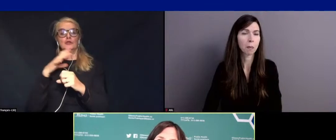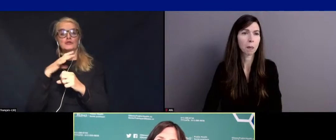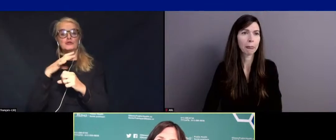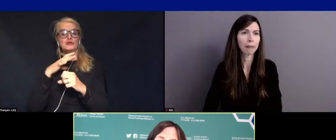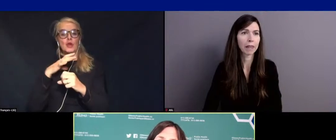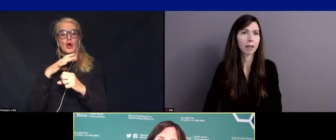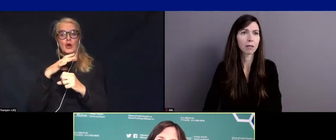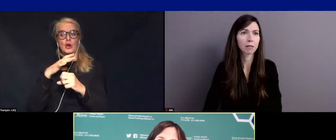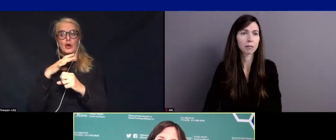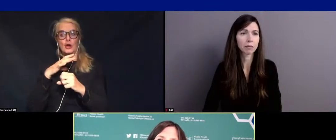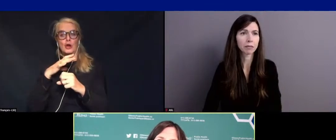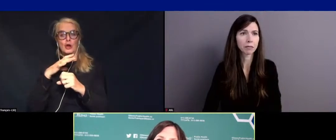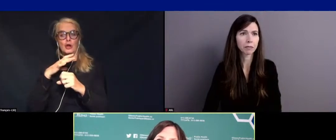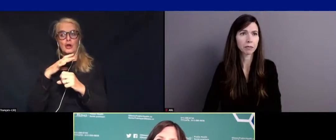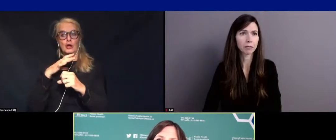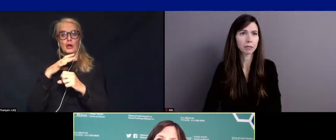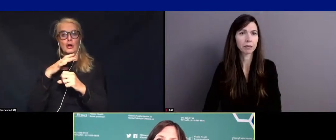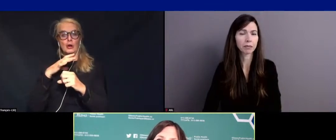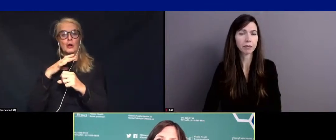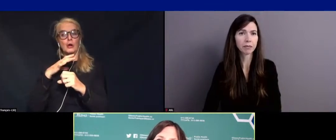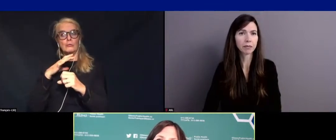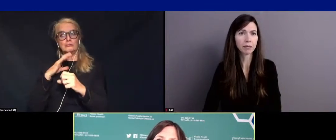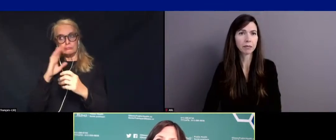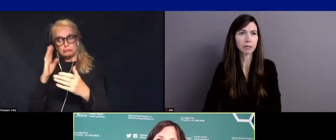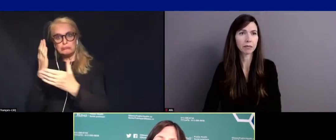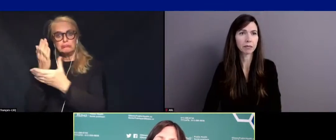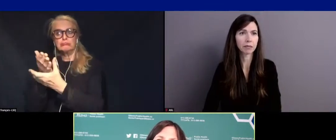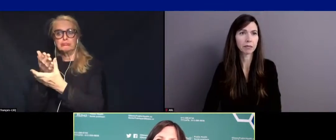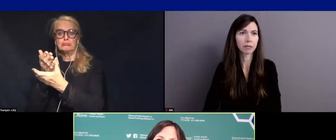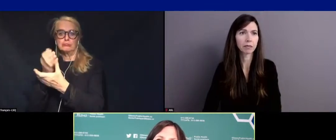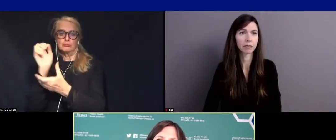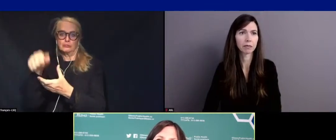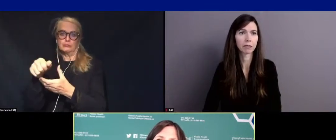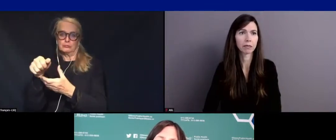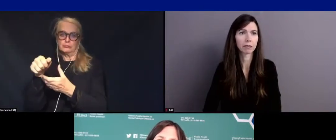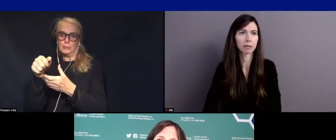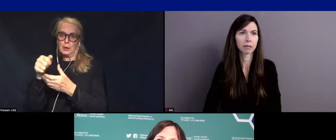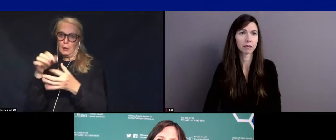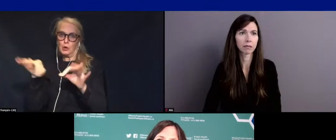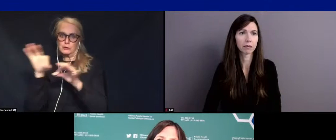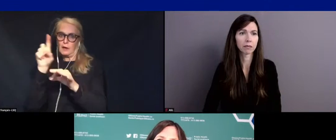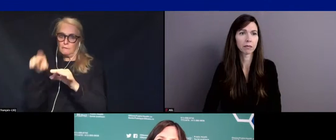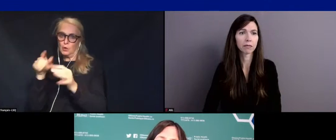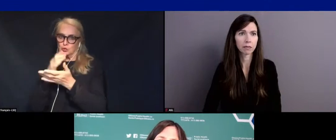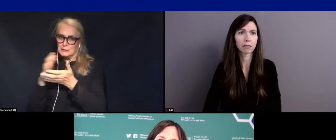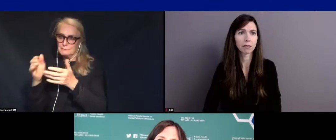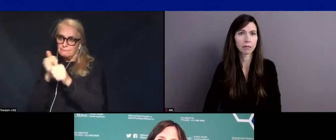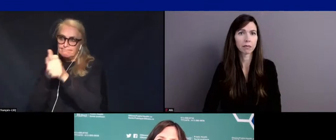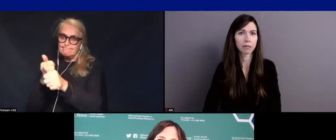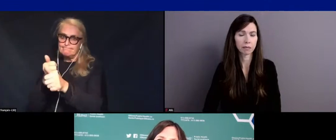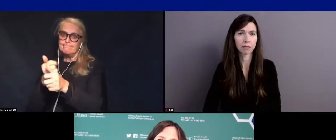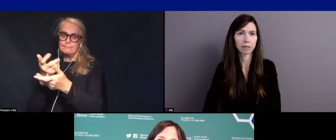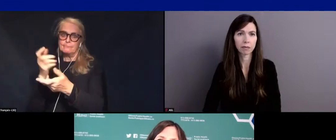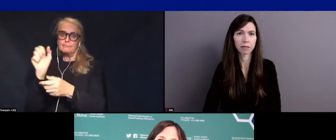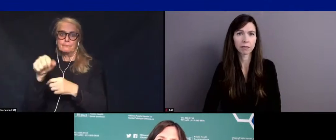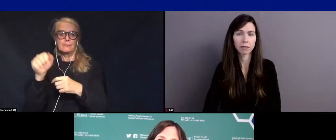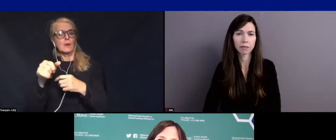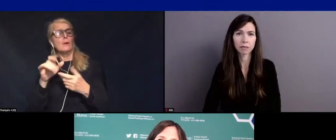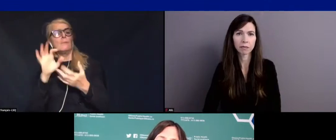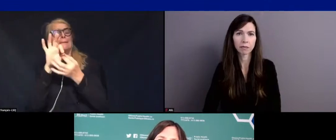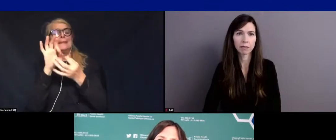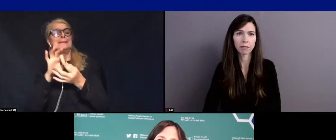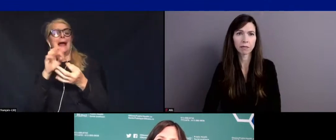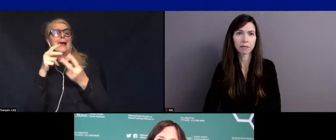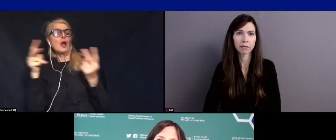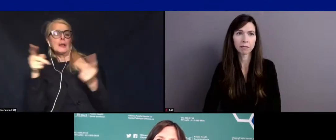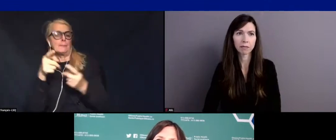actions en fait pour faire le suivi. Puis au niveau de, même sans connaître les détails, de savoir